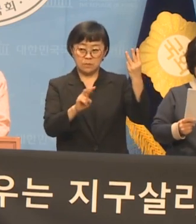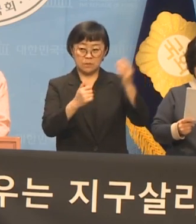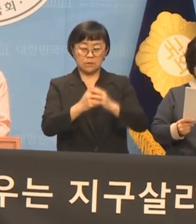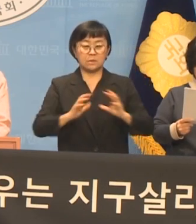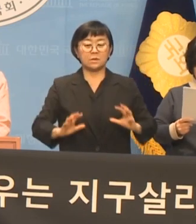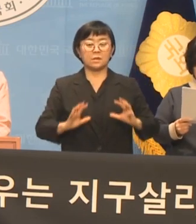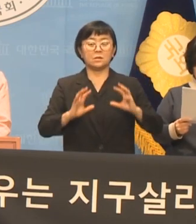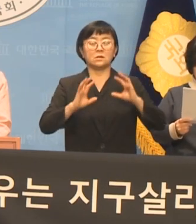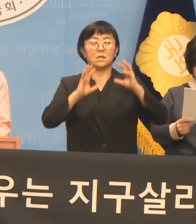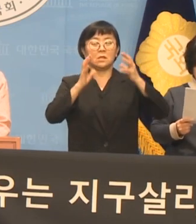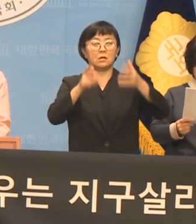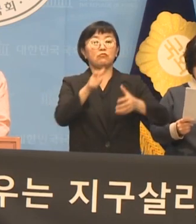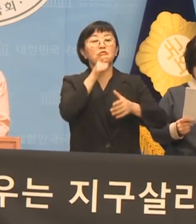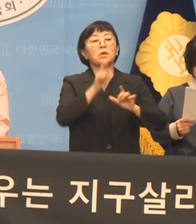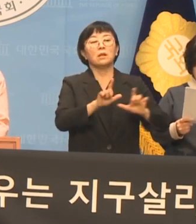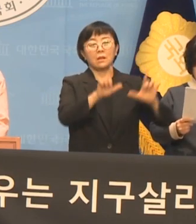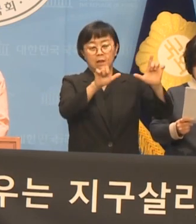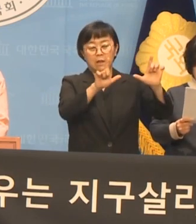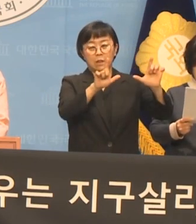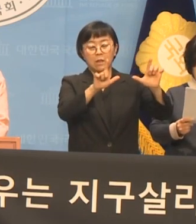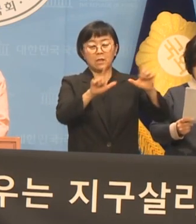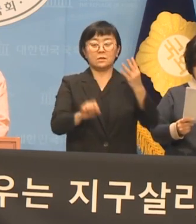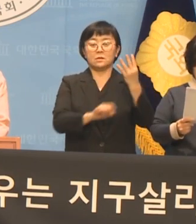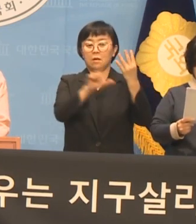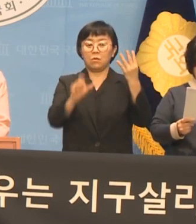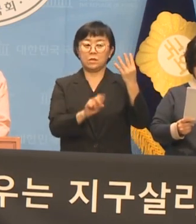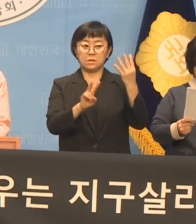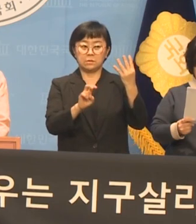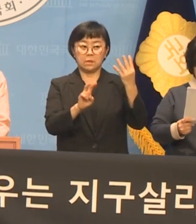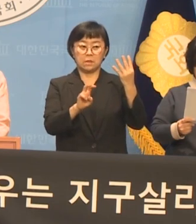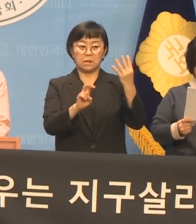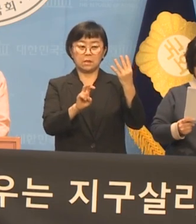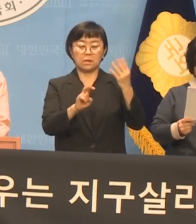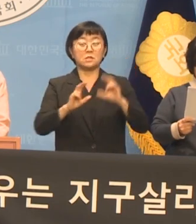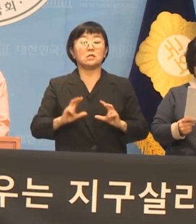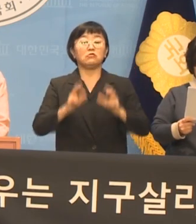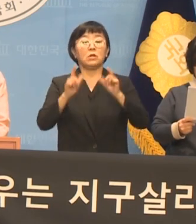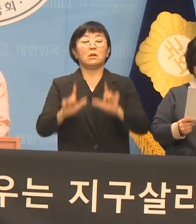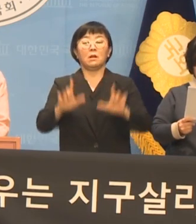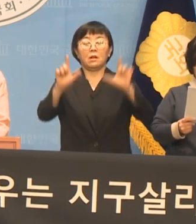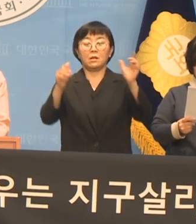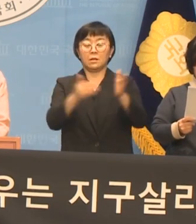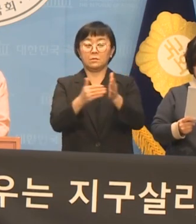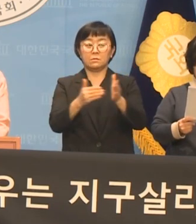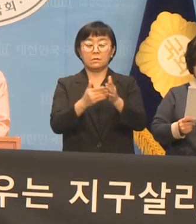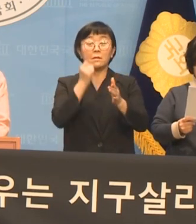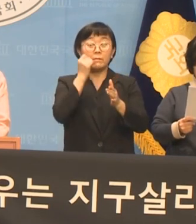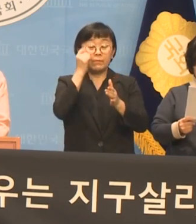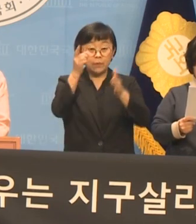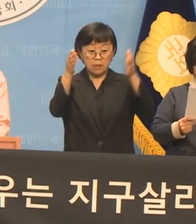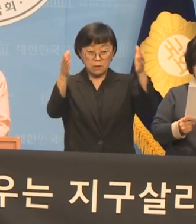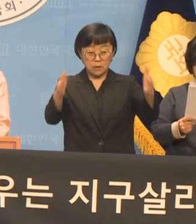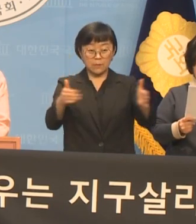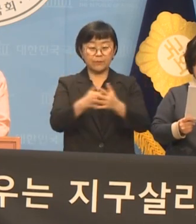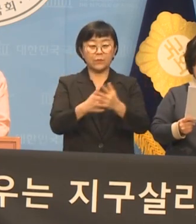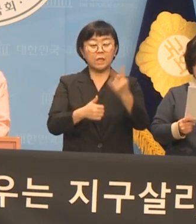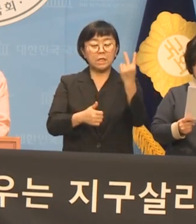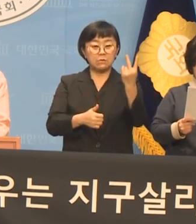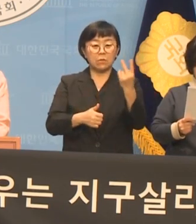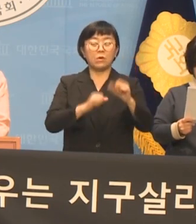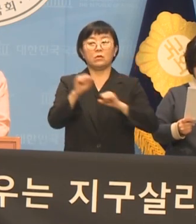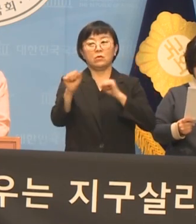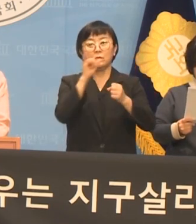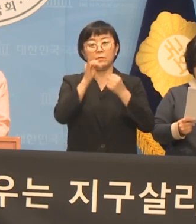세계 물의 날부터 4월 22일 지구의 날까지 한 달간 이진법으로